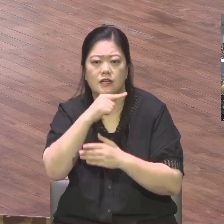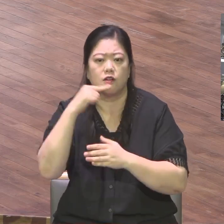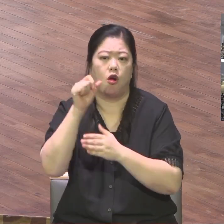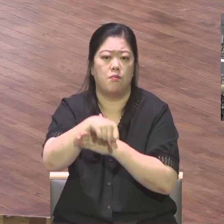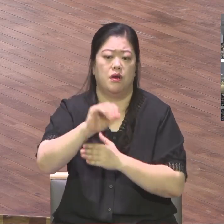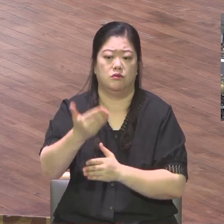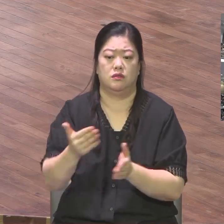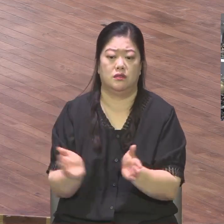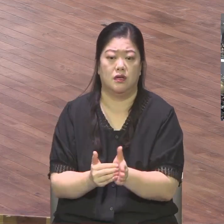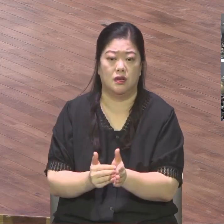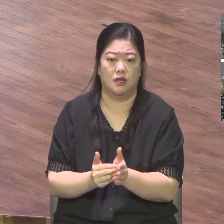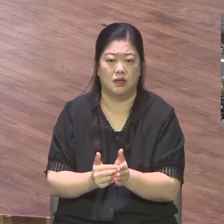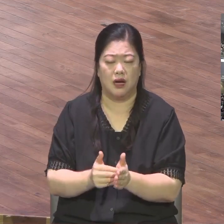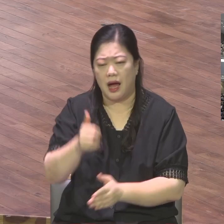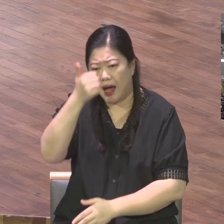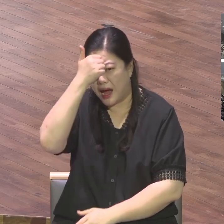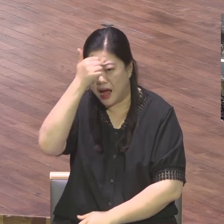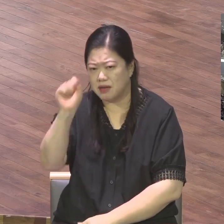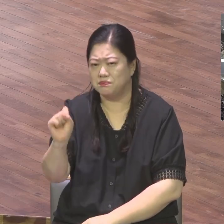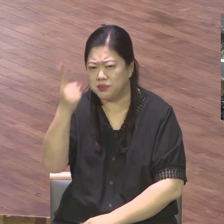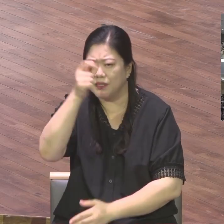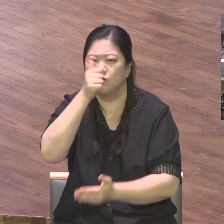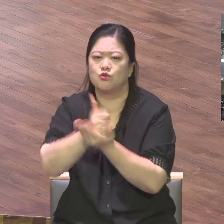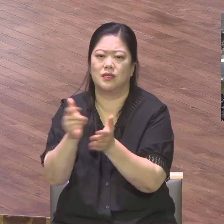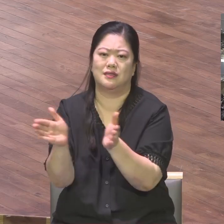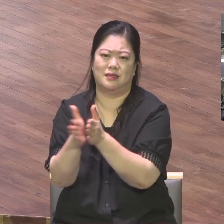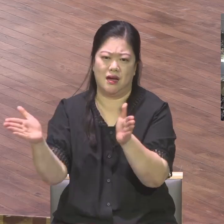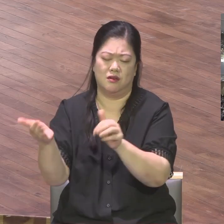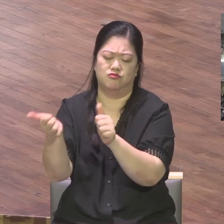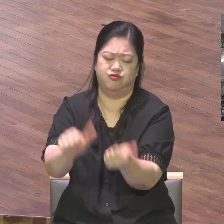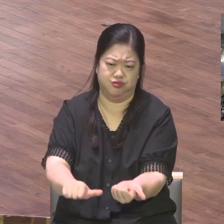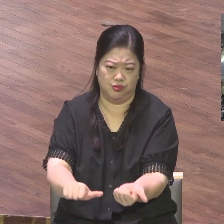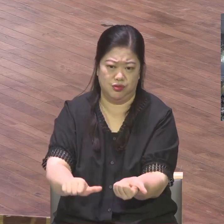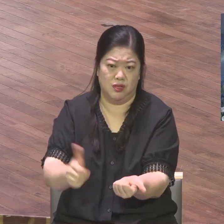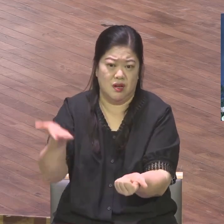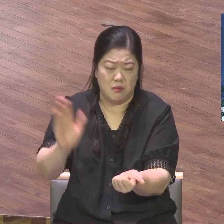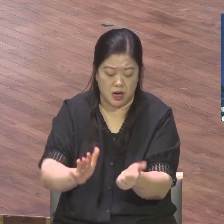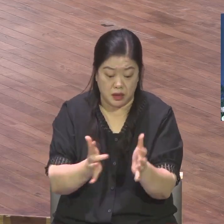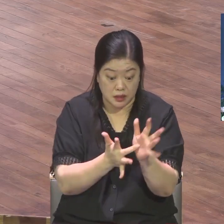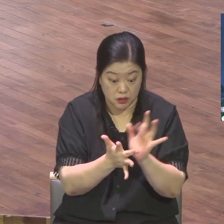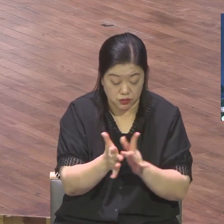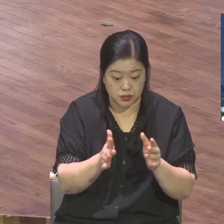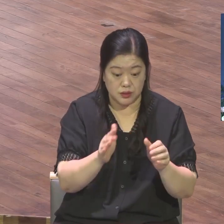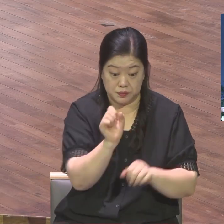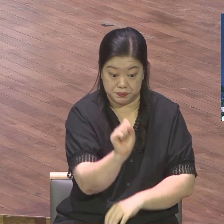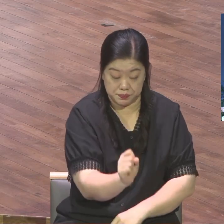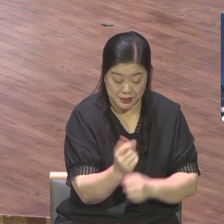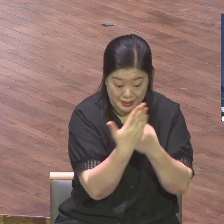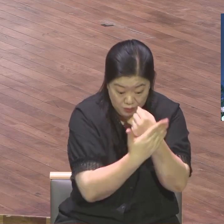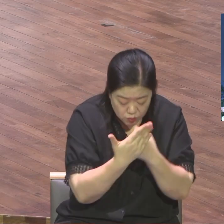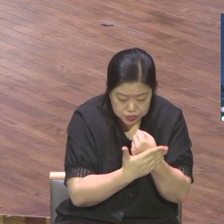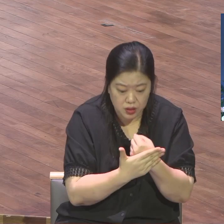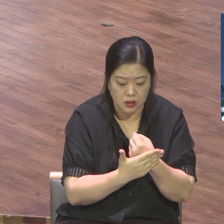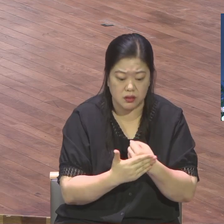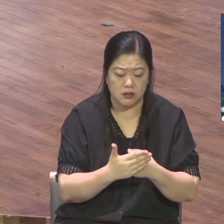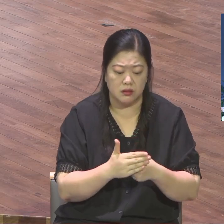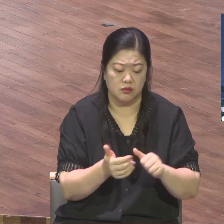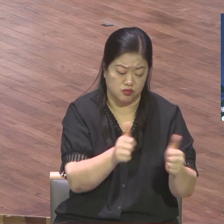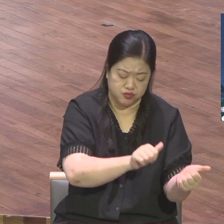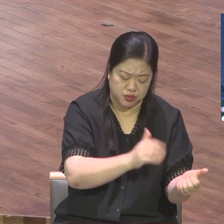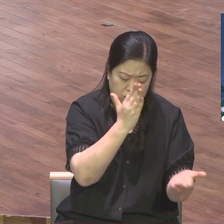같이 그리스도 안에서 모든 사람이 삶을 얻으리라. 아멘. 살아난다는